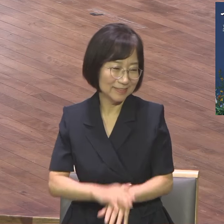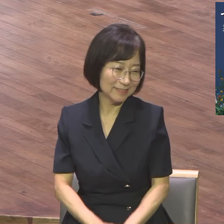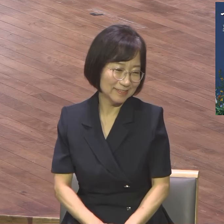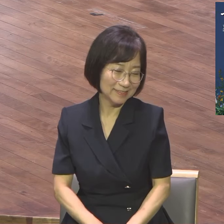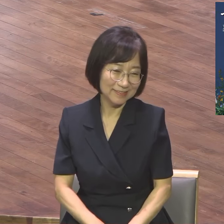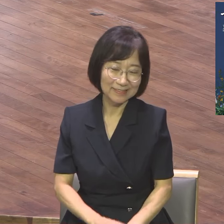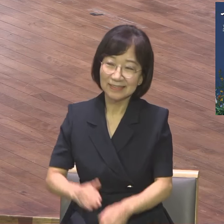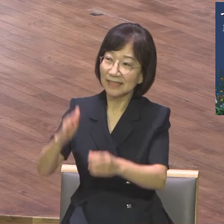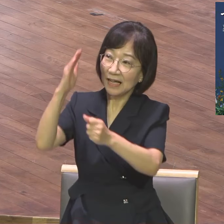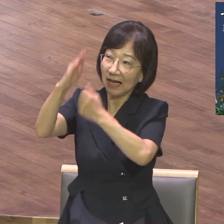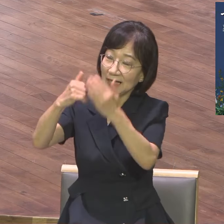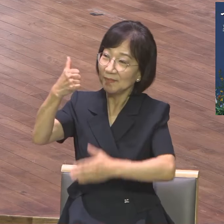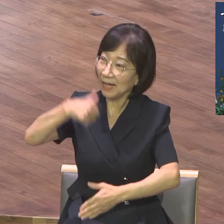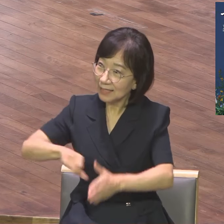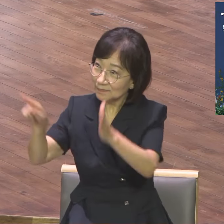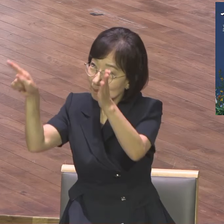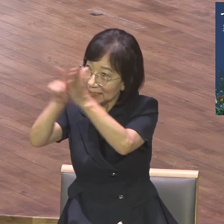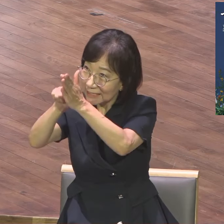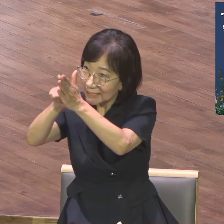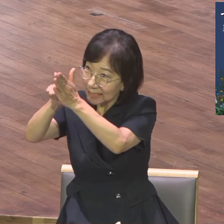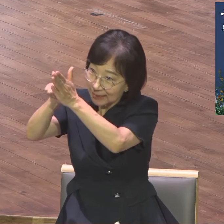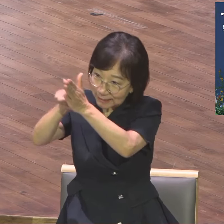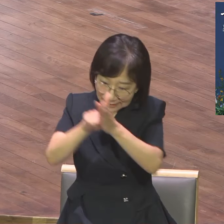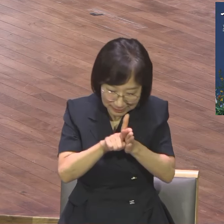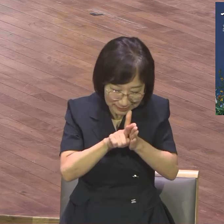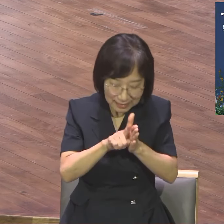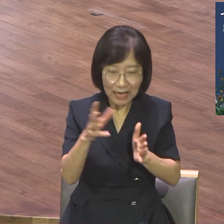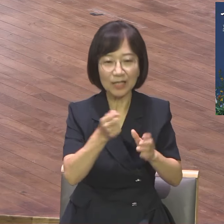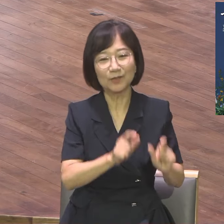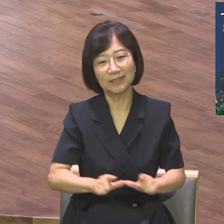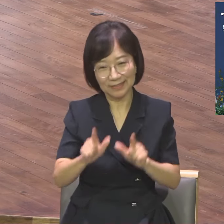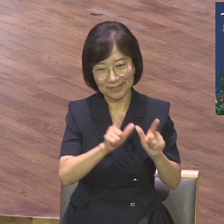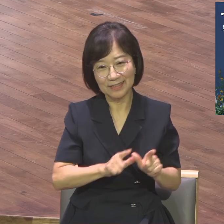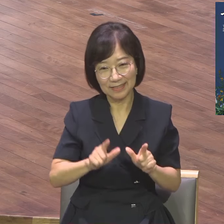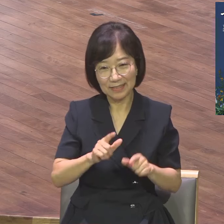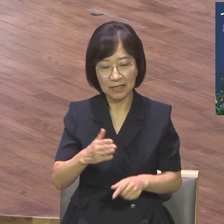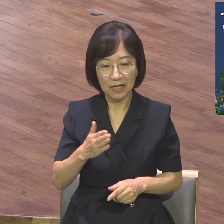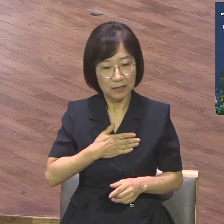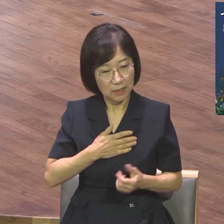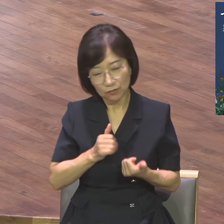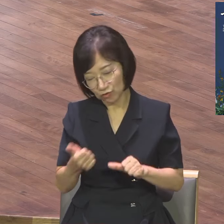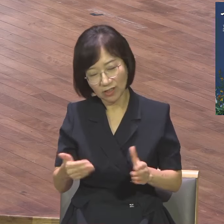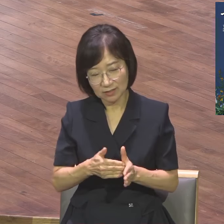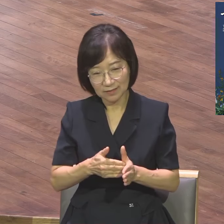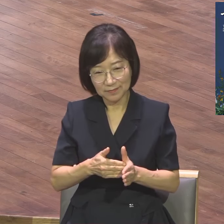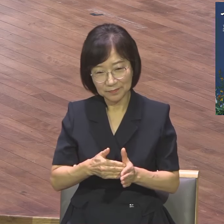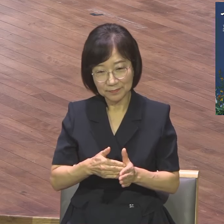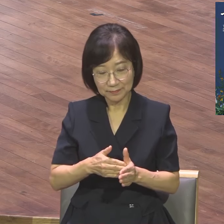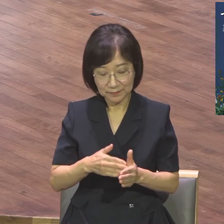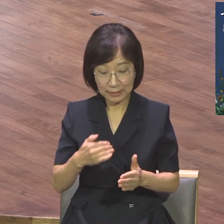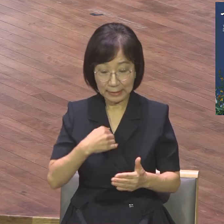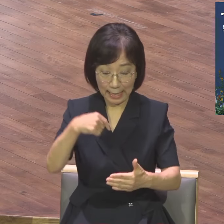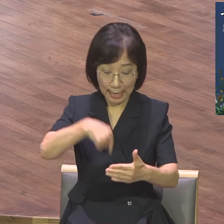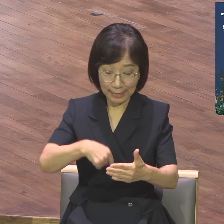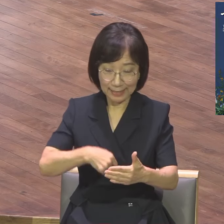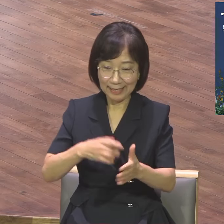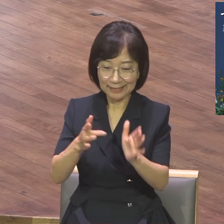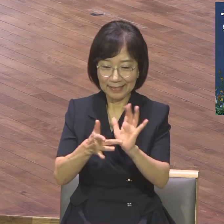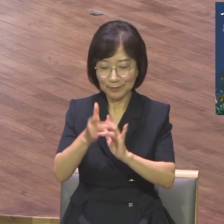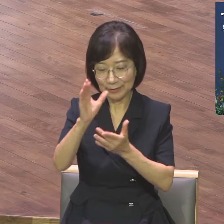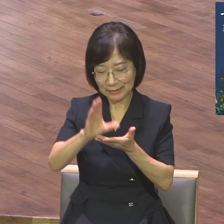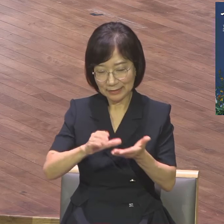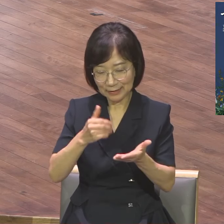하나님의 아들을 믿는 믿음 안에서 사는 믿음 안에서 나는 죽고 내 안에 예수 그리스도만 충만한 삶을